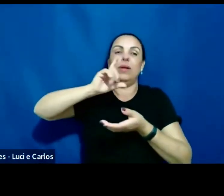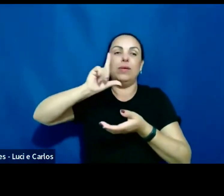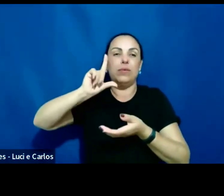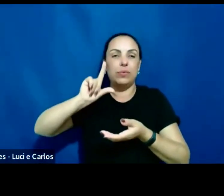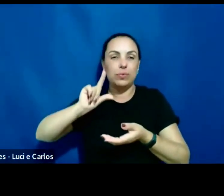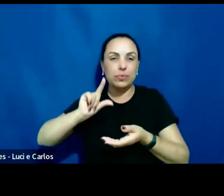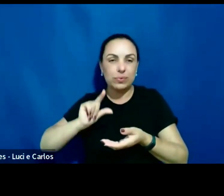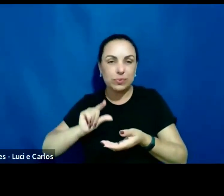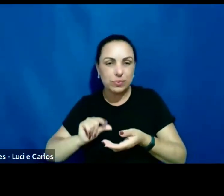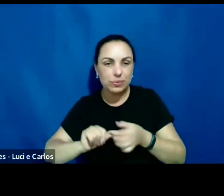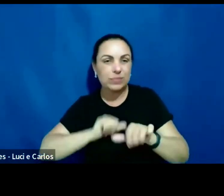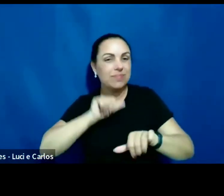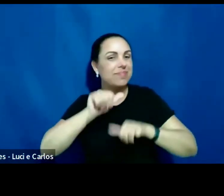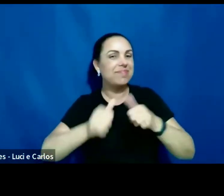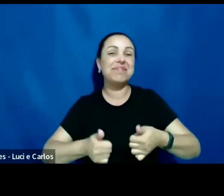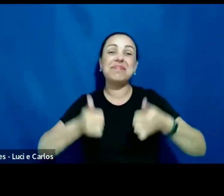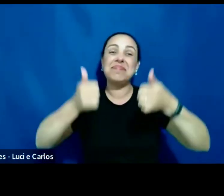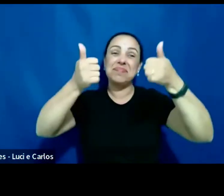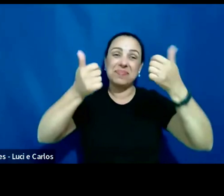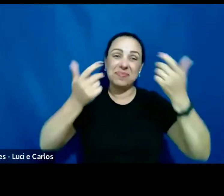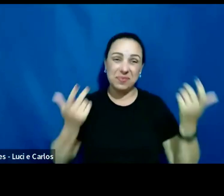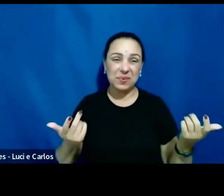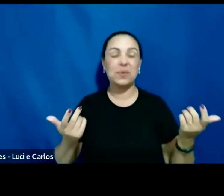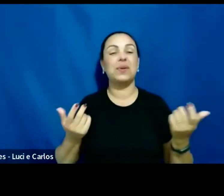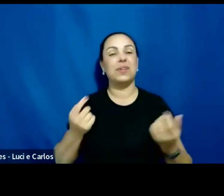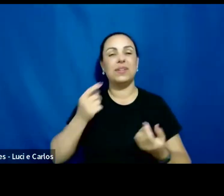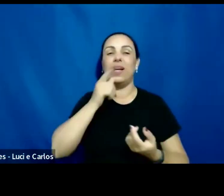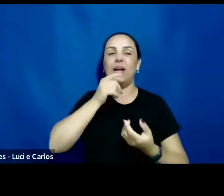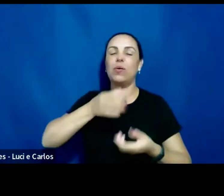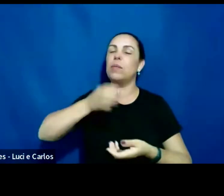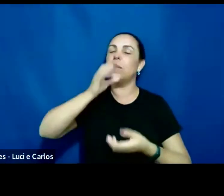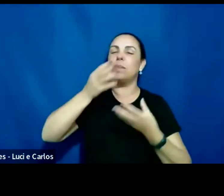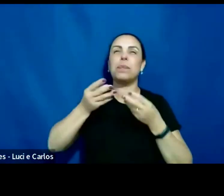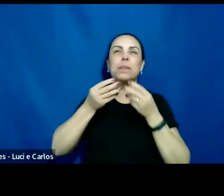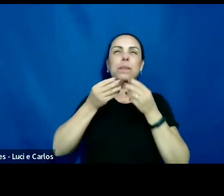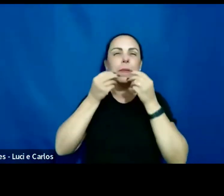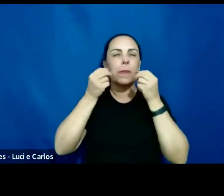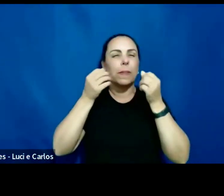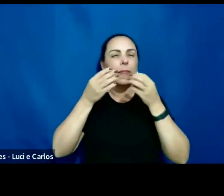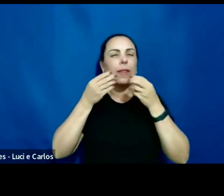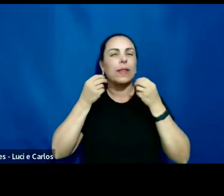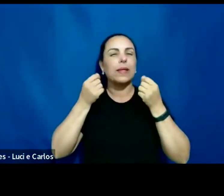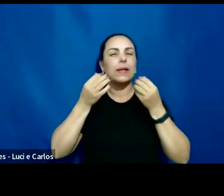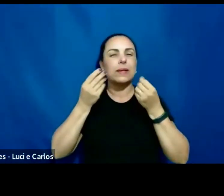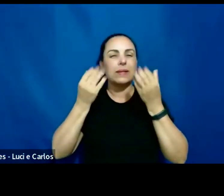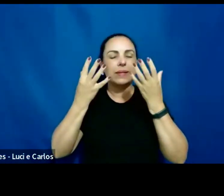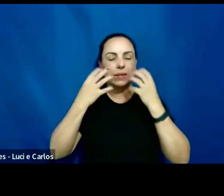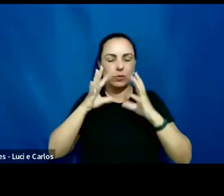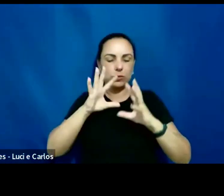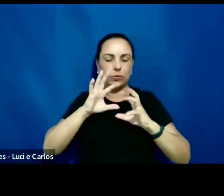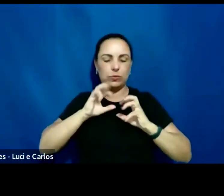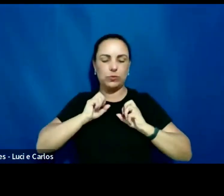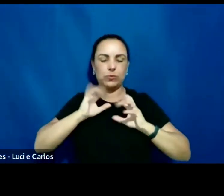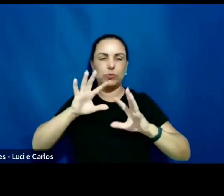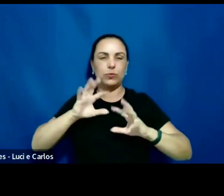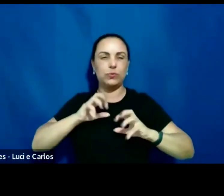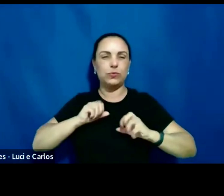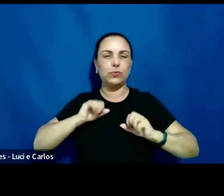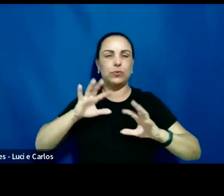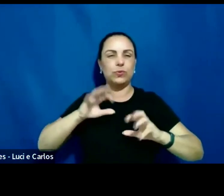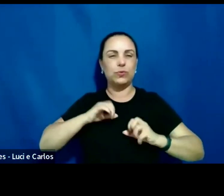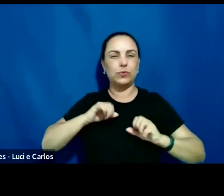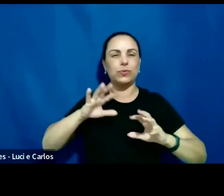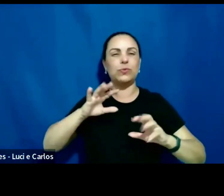superficial. Essa água fica leve. Quando eu bebo, ela consegue me hidratar melhor. Você imagina que você está em pé, os seus